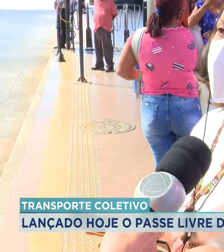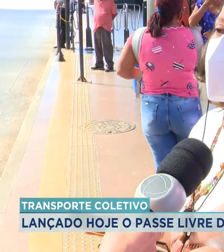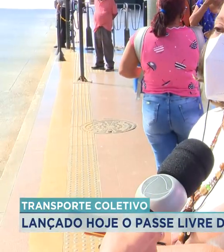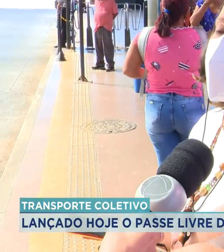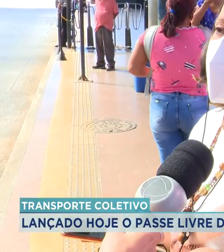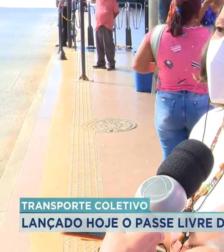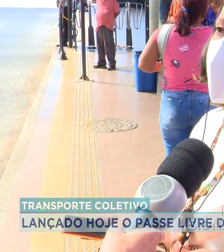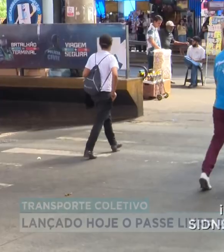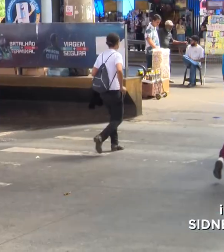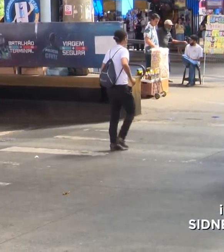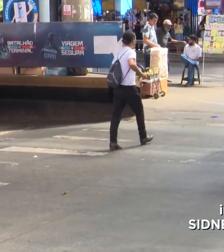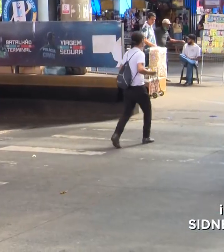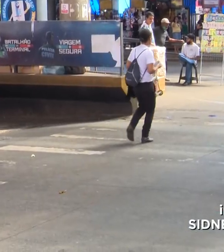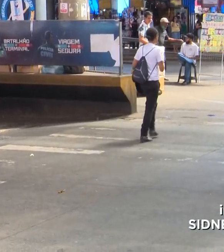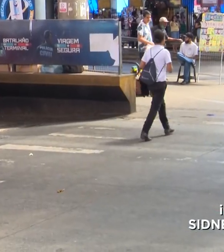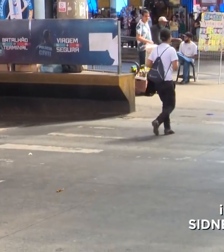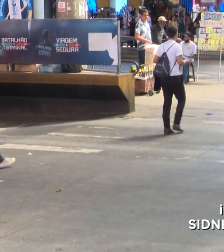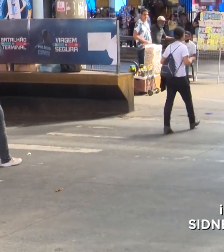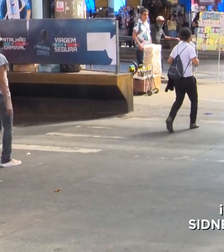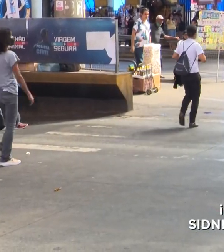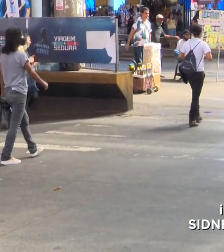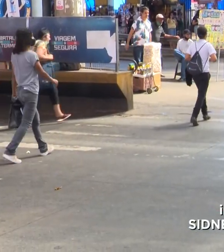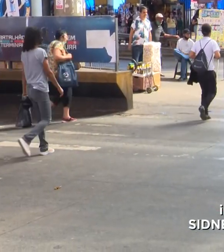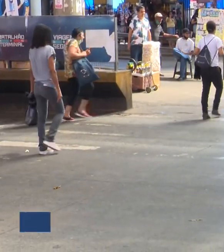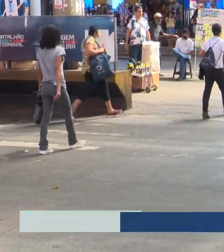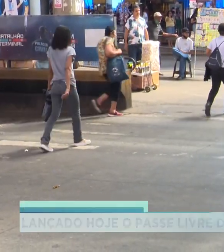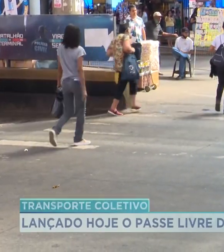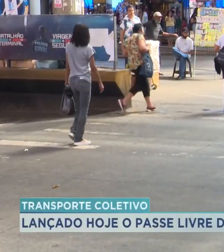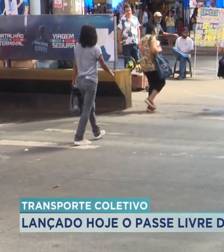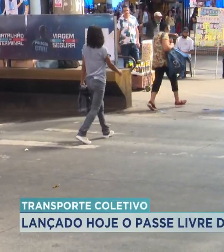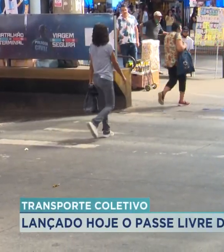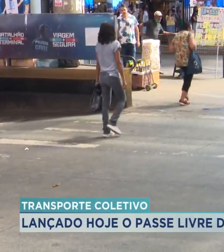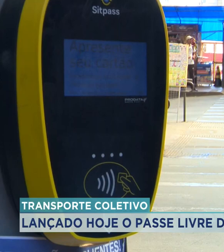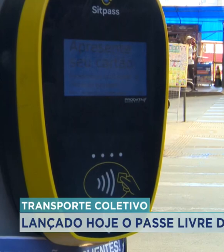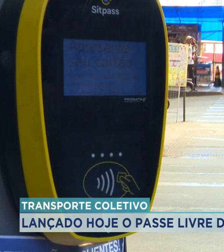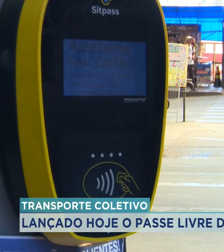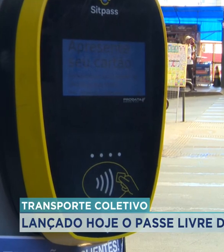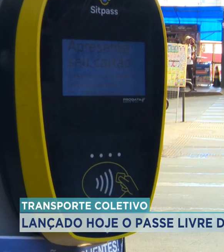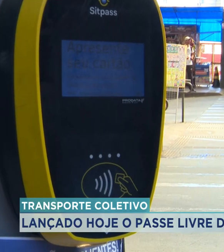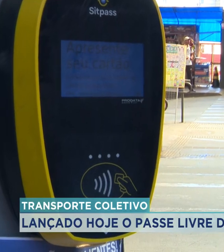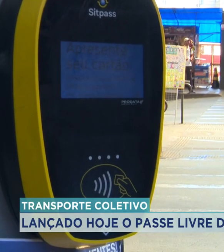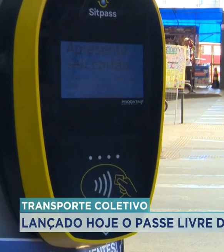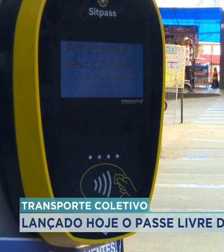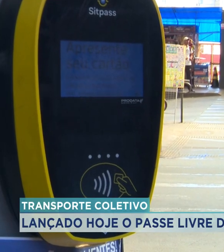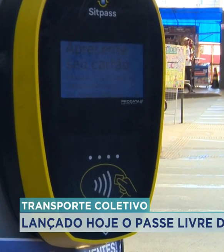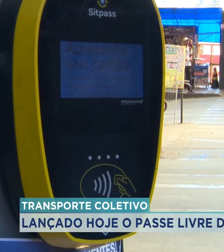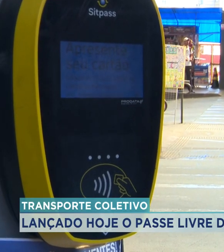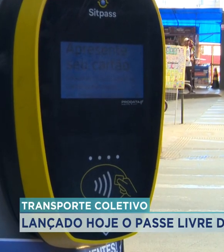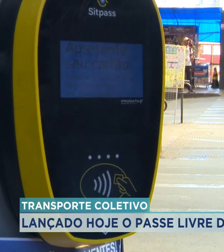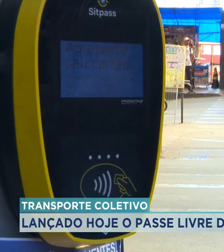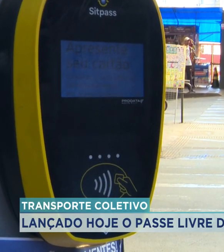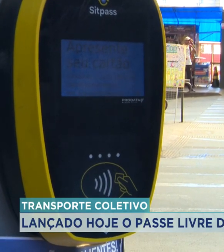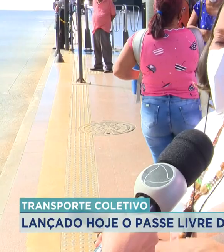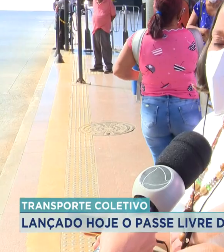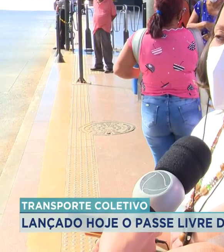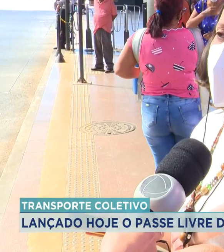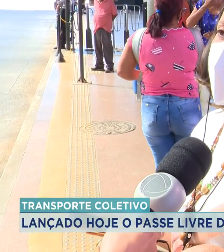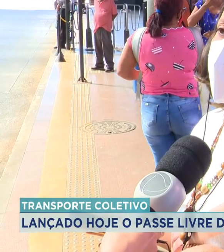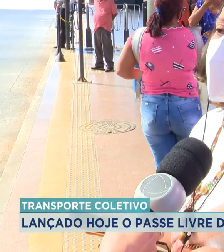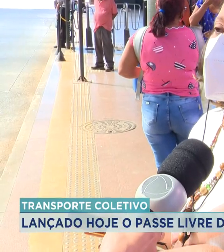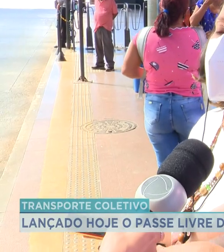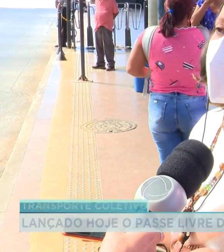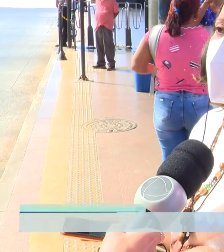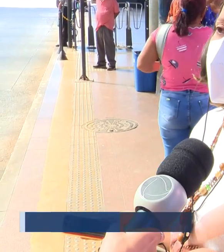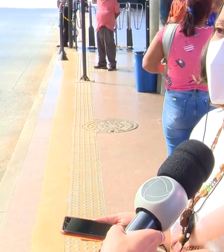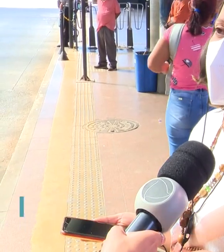A Núbia está entre os 80 mil trabalhadores da região metropolitana que utilizam o Vale Transporte oferecido pela empresa. Utilizo